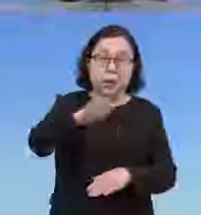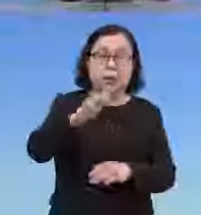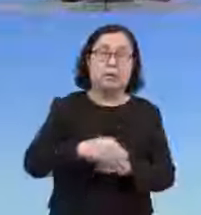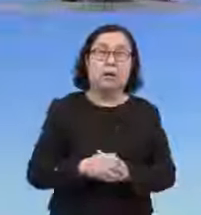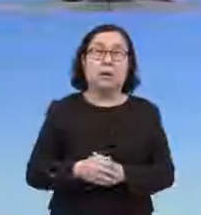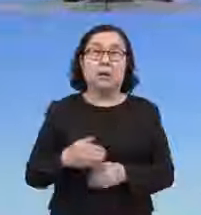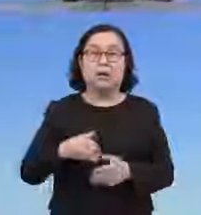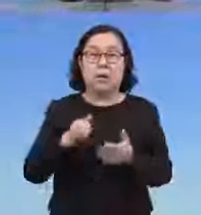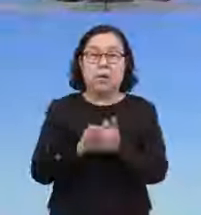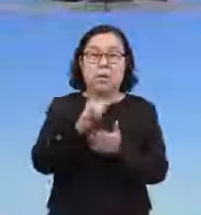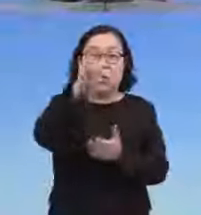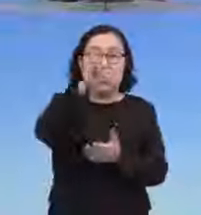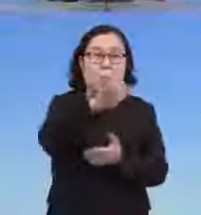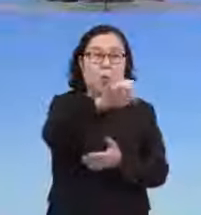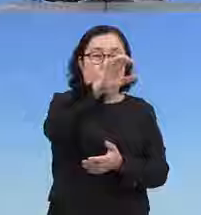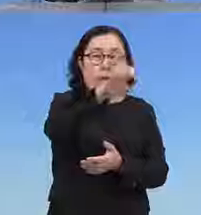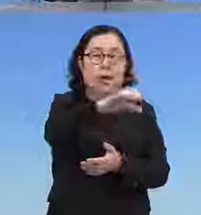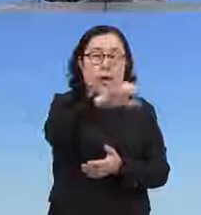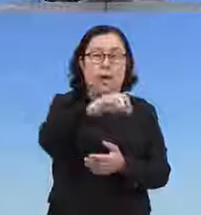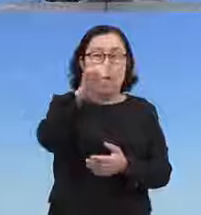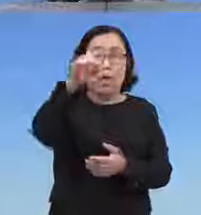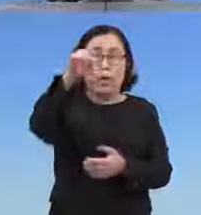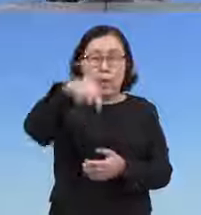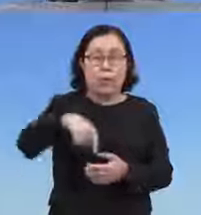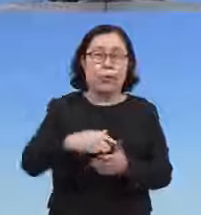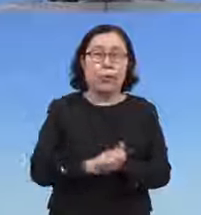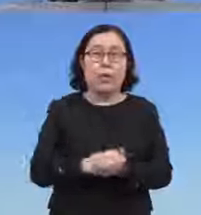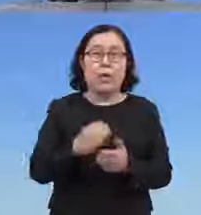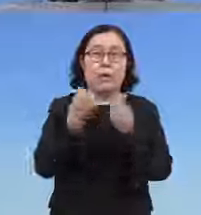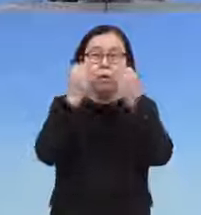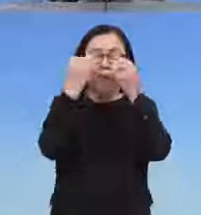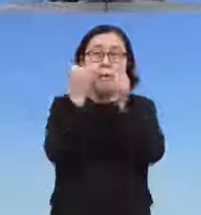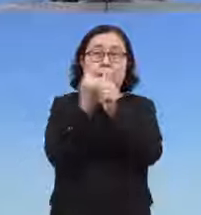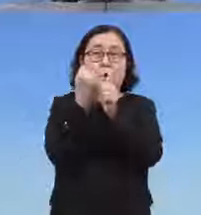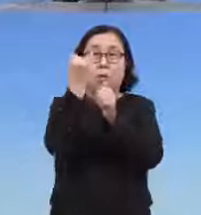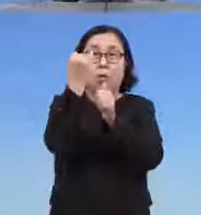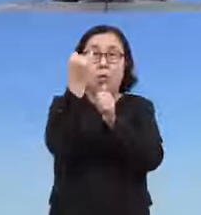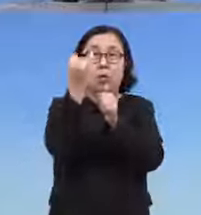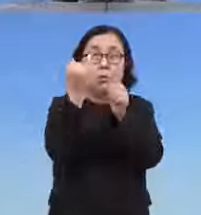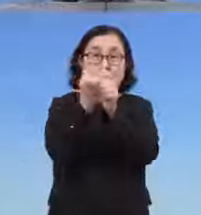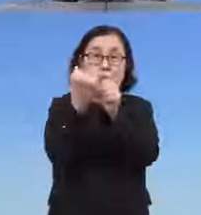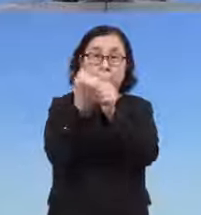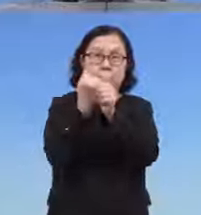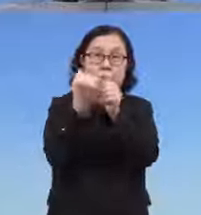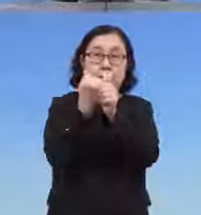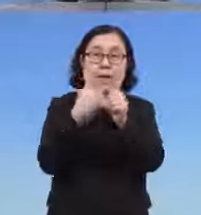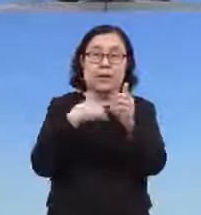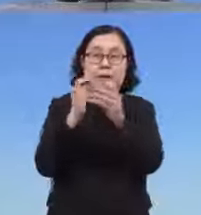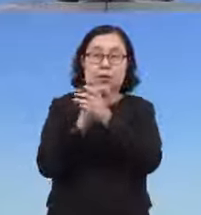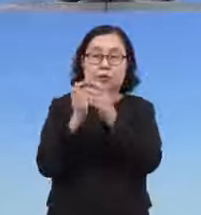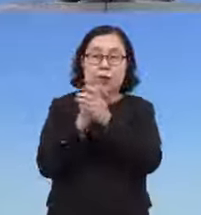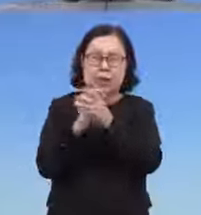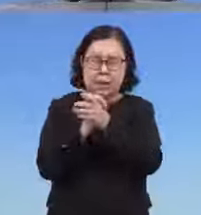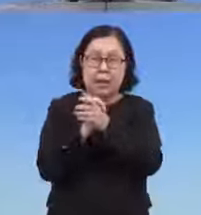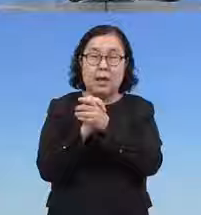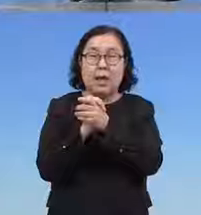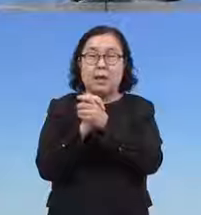내가 공항에 마중 나온 그 신혼부부 내 친구에게 내가 한 열흘 정도 내가 만행을 저지른 거 아닙니까?